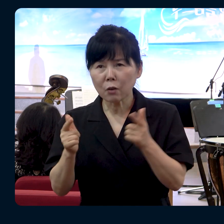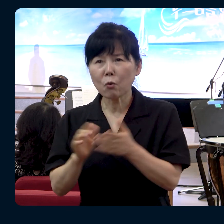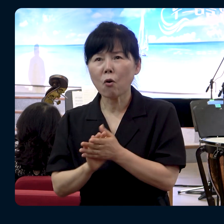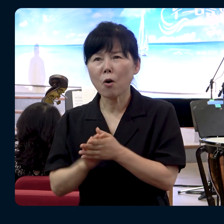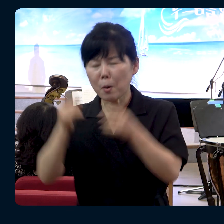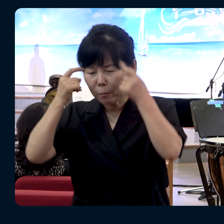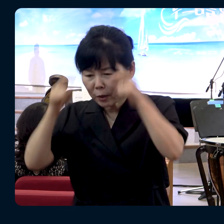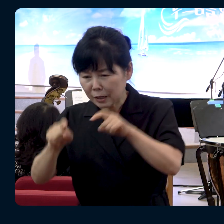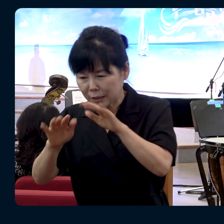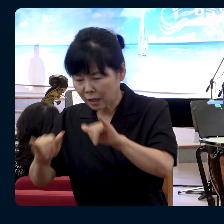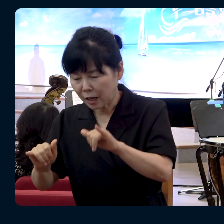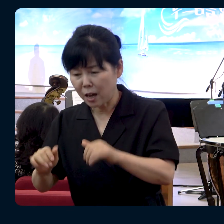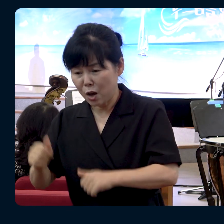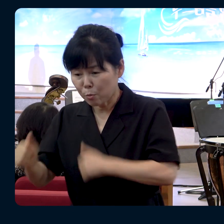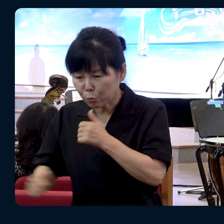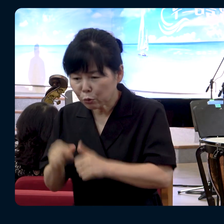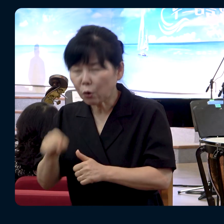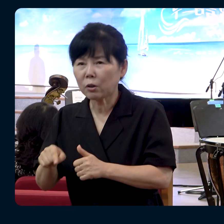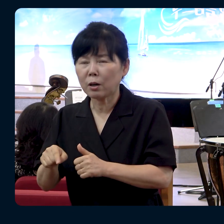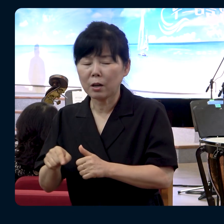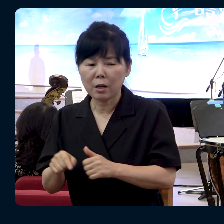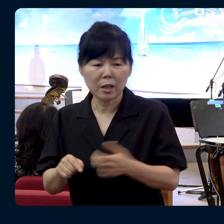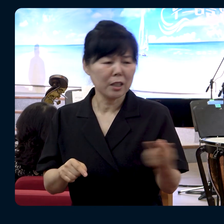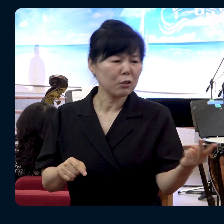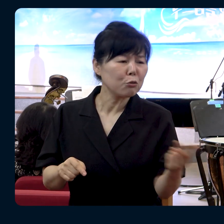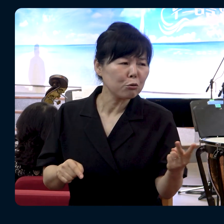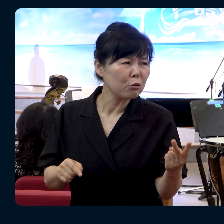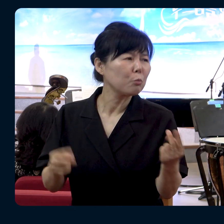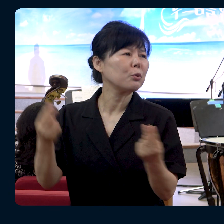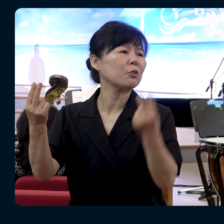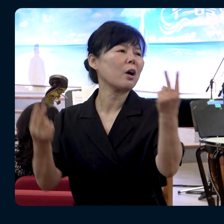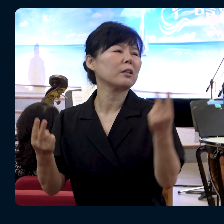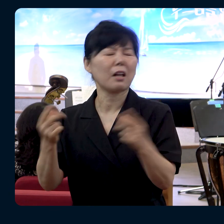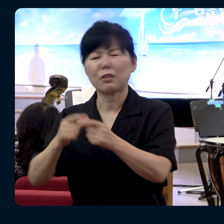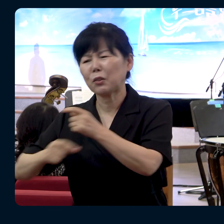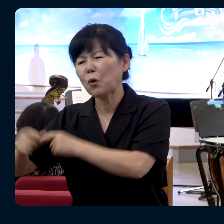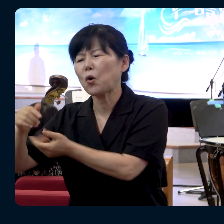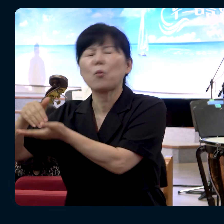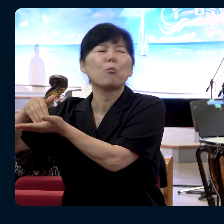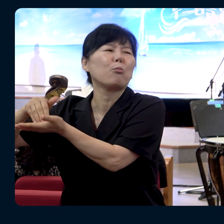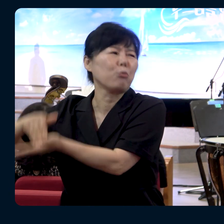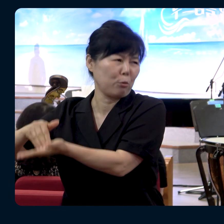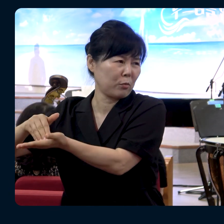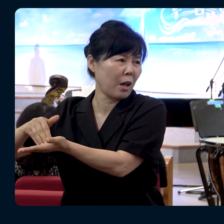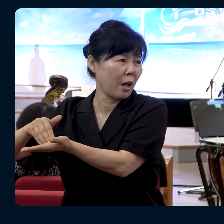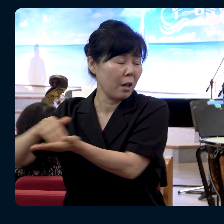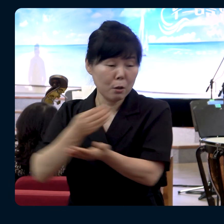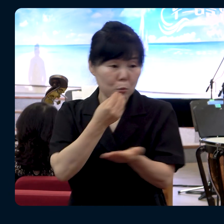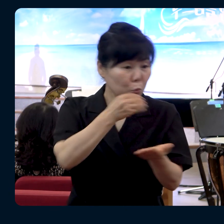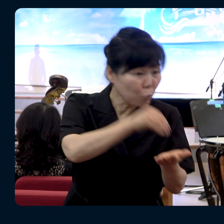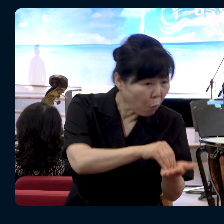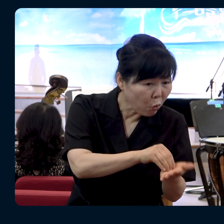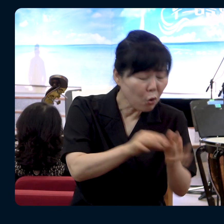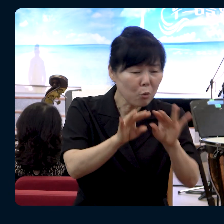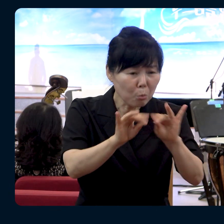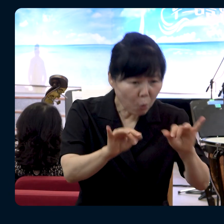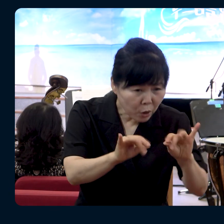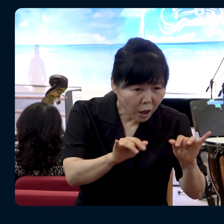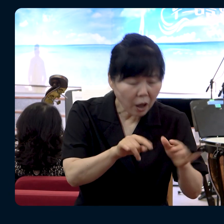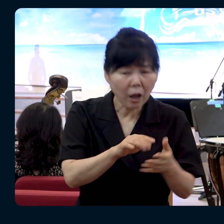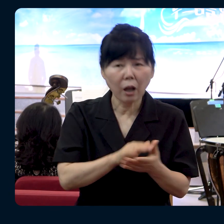자의 분노는 이 둘보다 무겁다, 이렇게 말해요. 또 모래, 또 여러